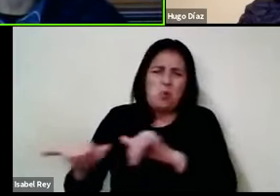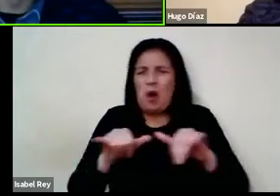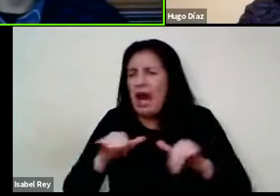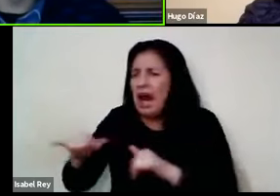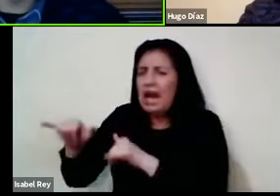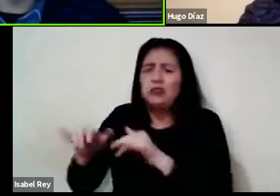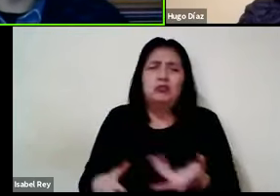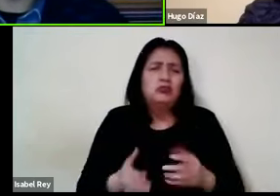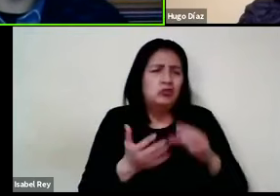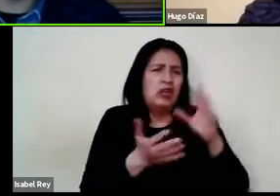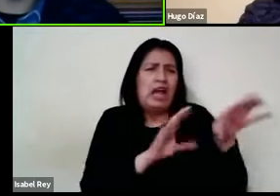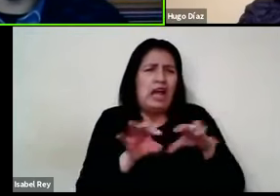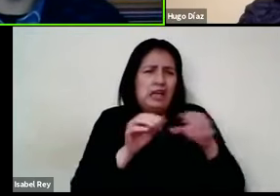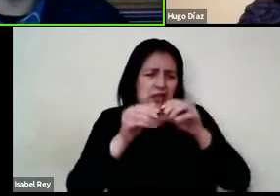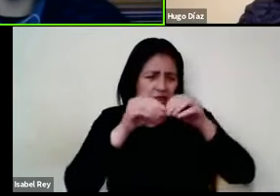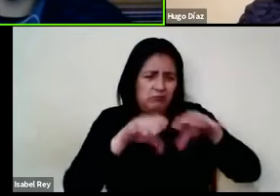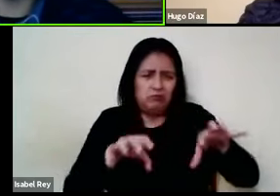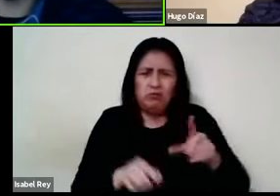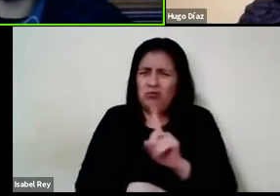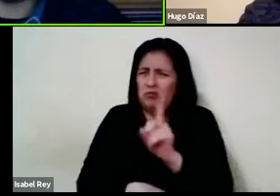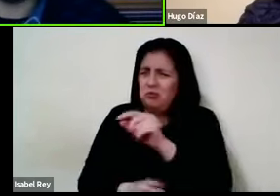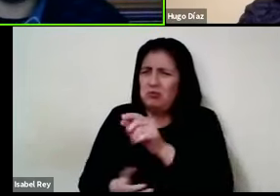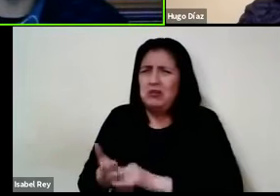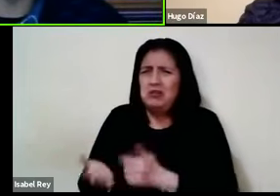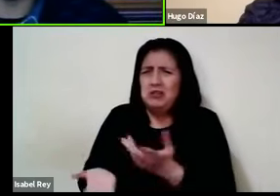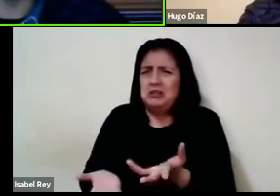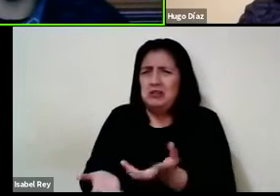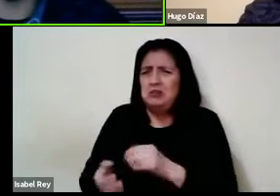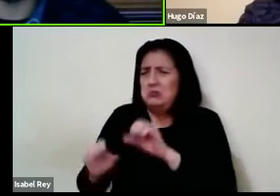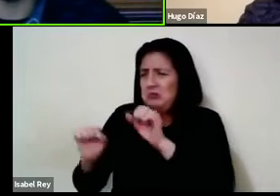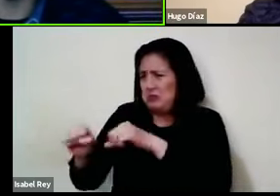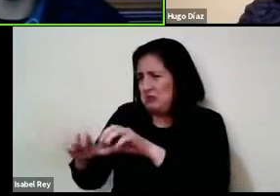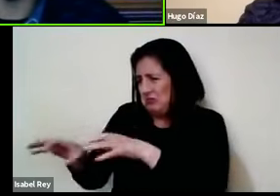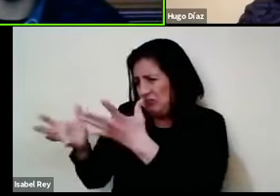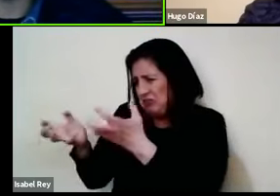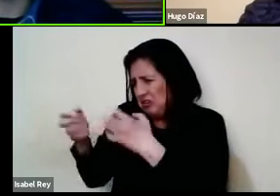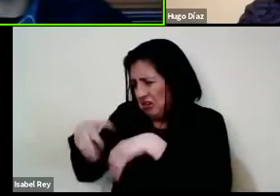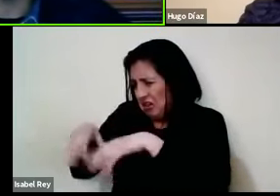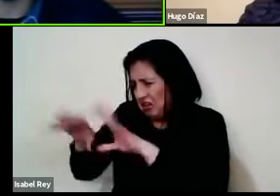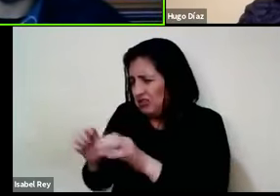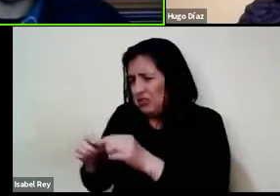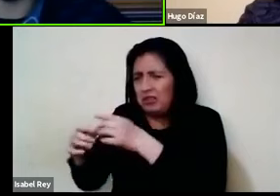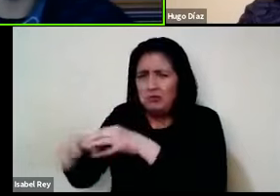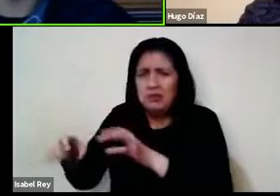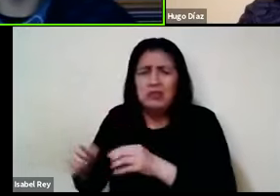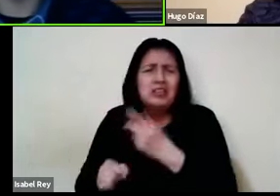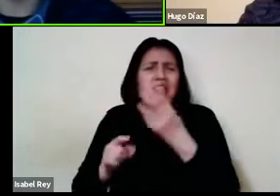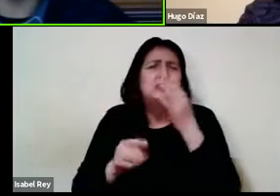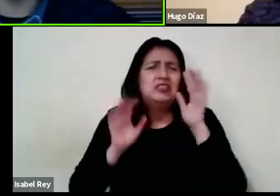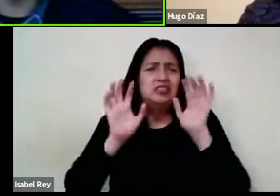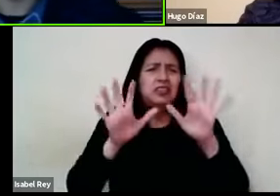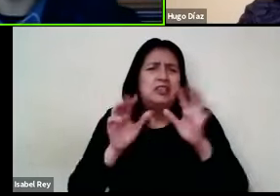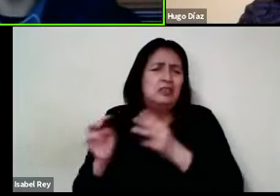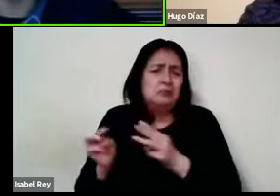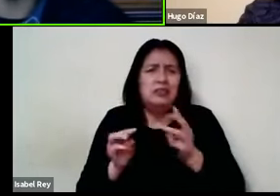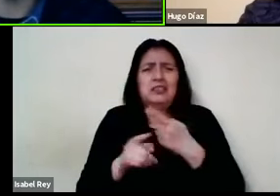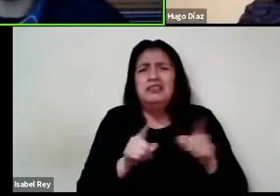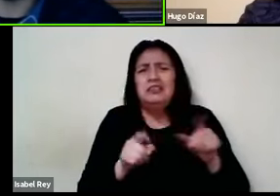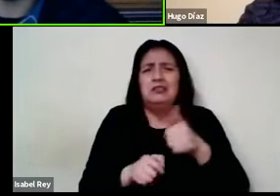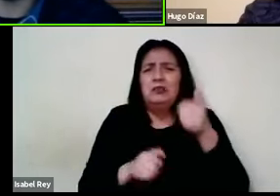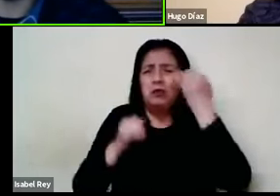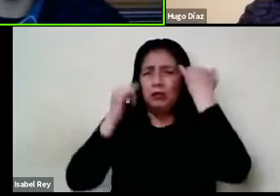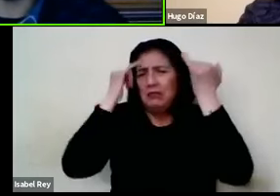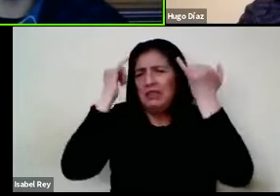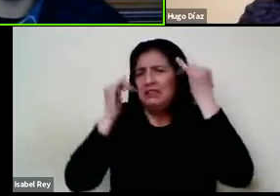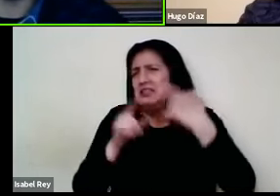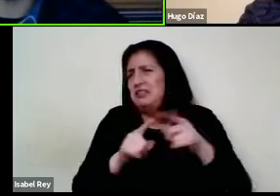conceptual? No necesariamente. Los que desean mapa conceptual y los que desean les puedo enseñar 10 estrategias de formar o puedes inventar tu